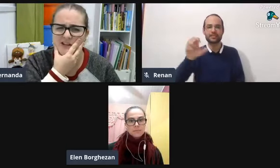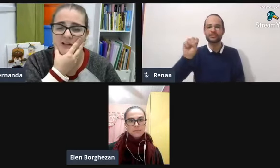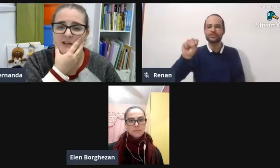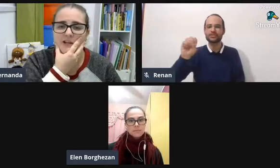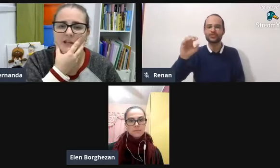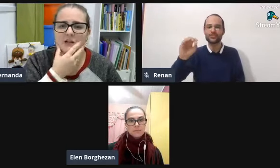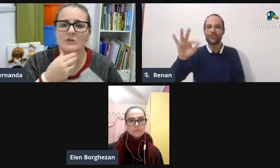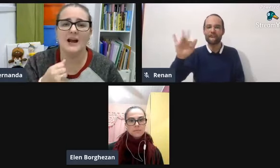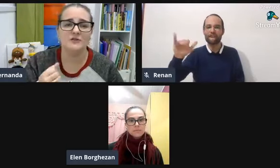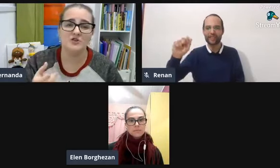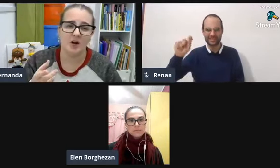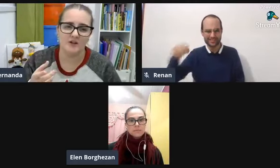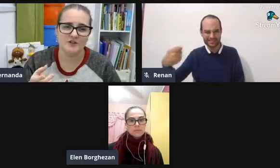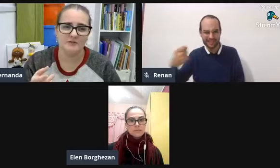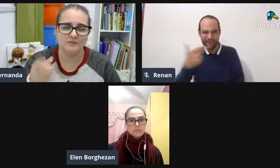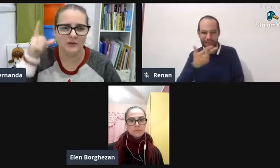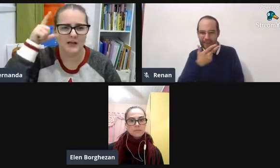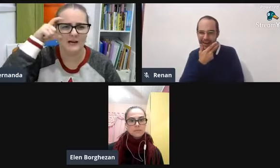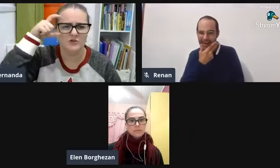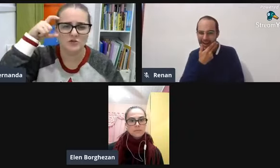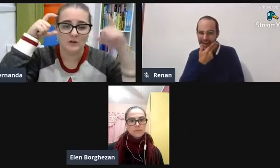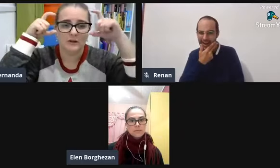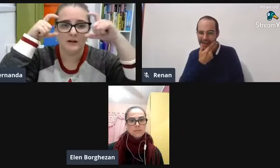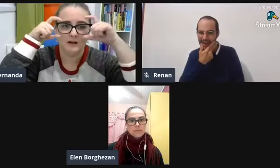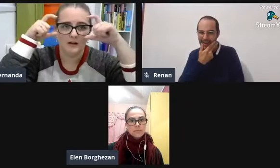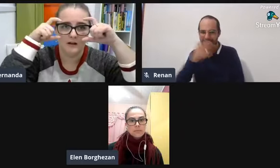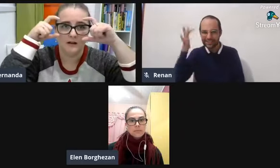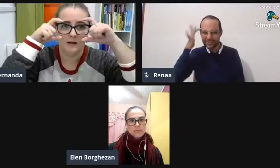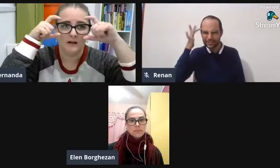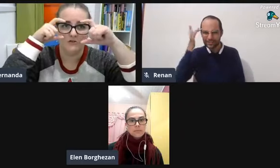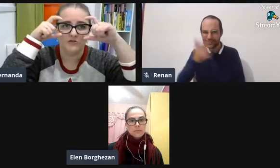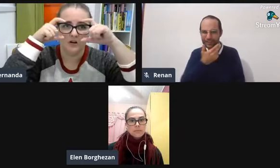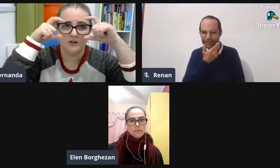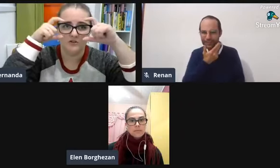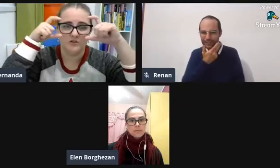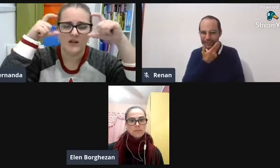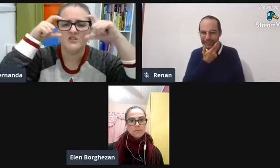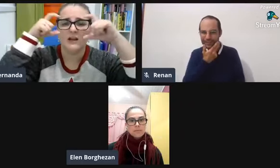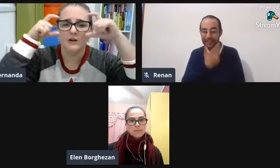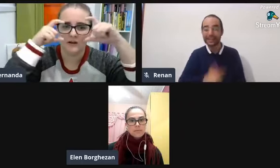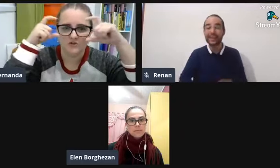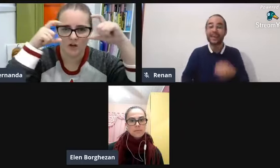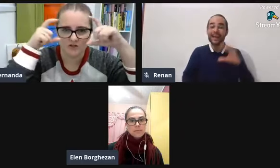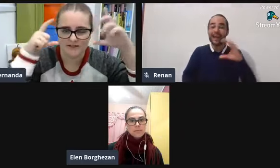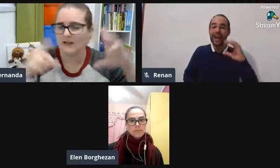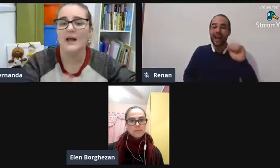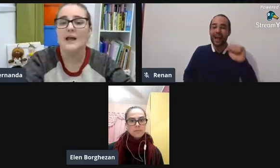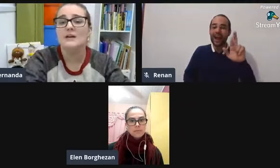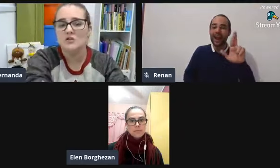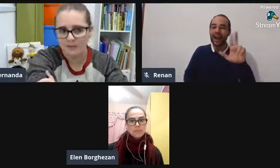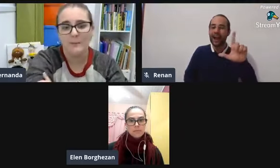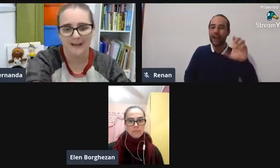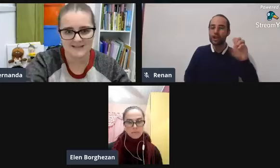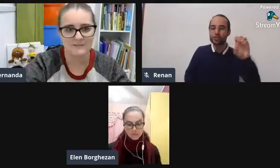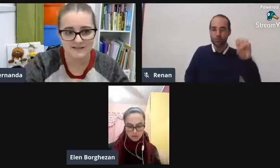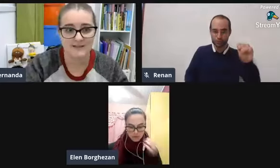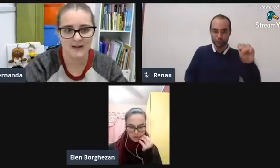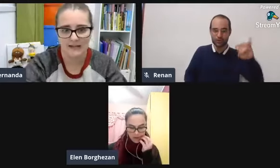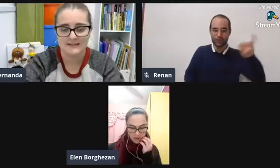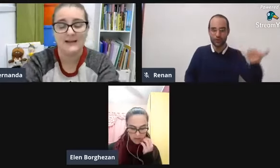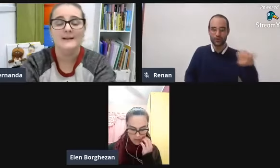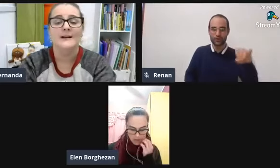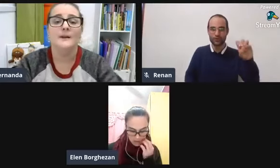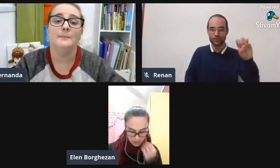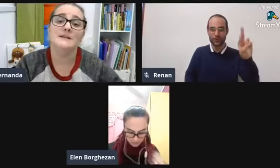esse, e o Carlos Jorge. Carlos Jorge. Acho que é o Carlos Jorge, sim. Eu sou meio péssima